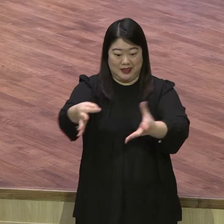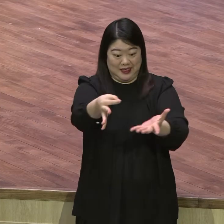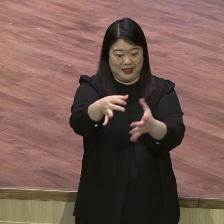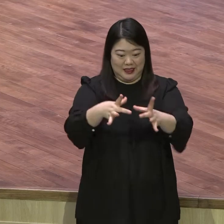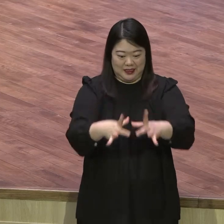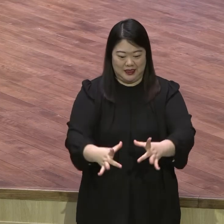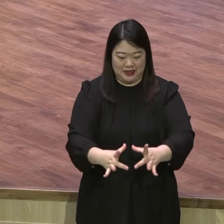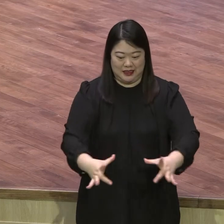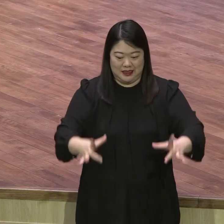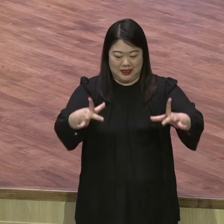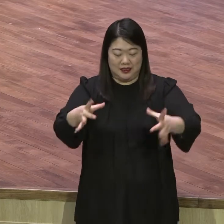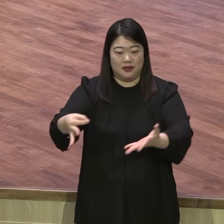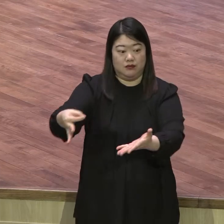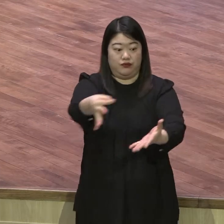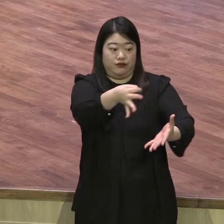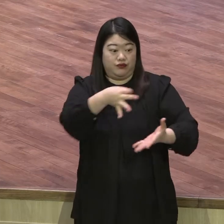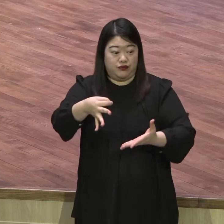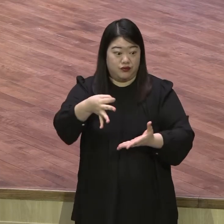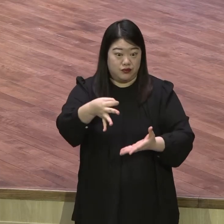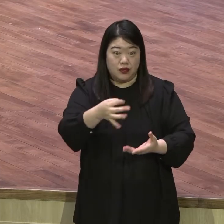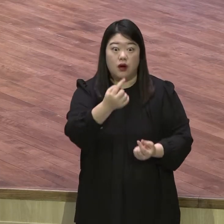헌금이 5% 더 증가했다.